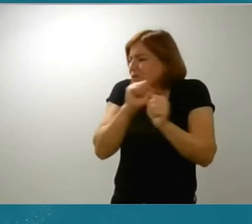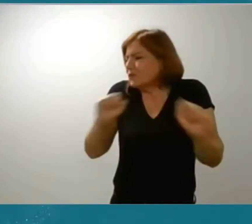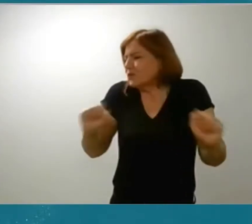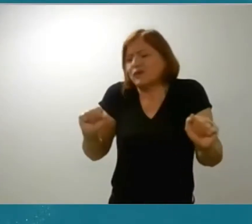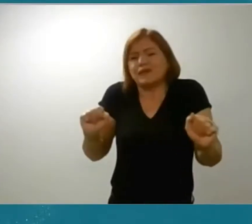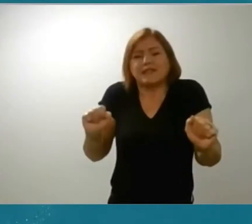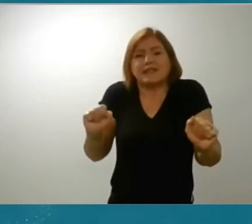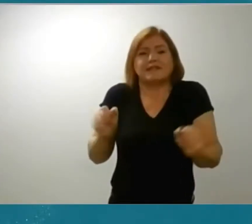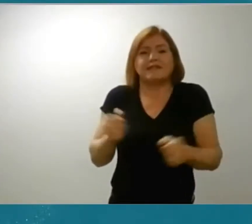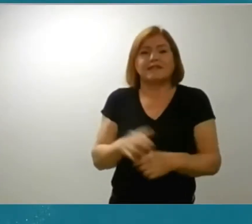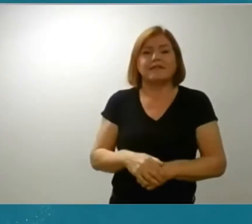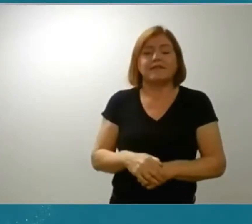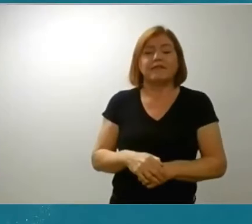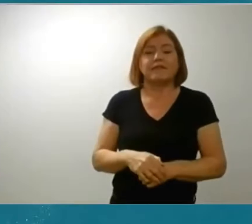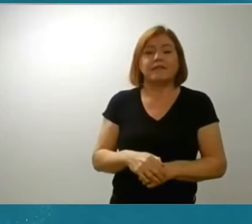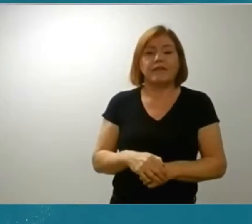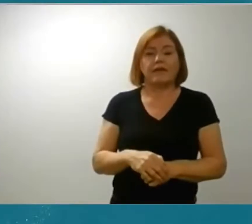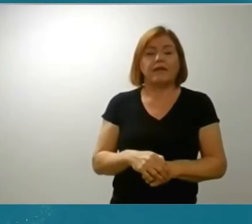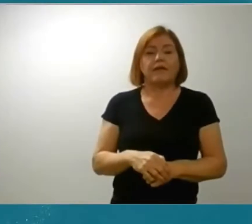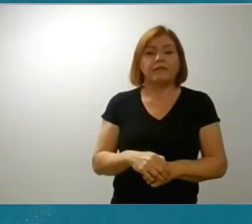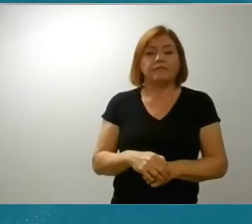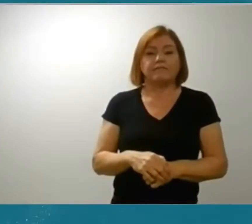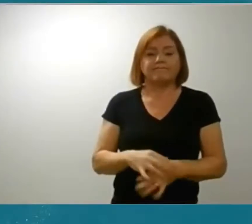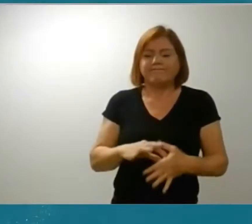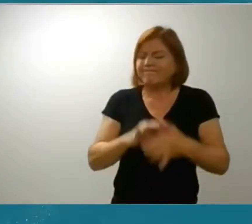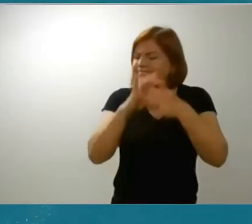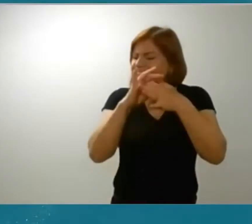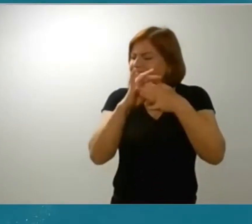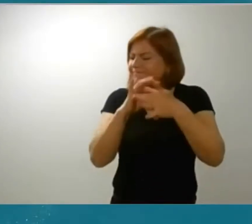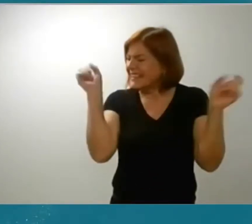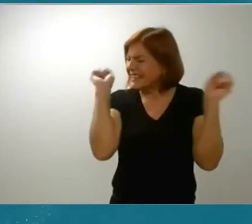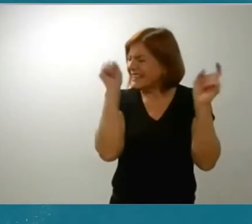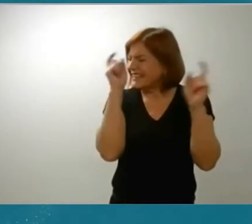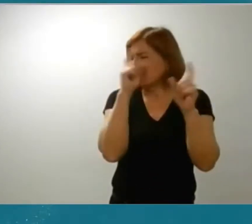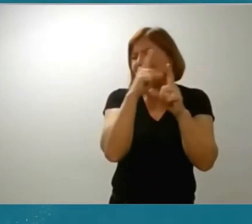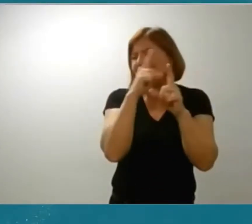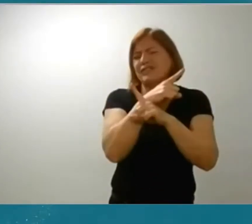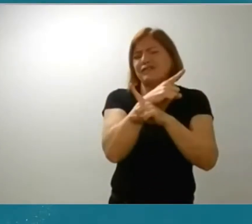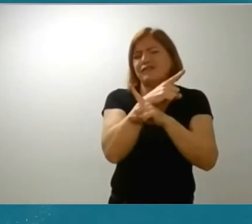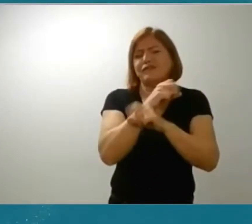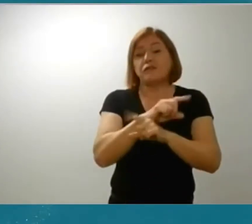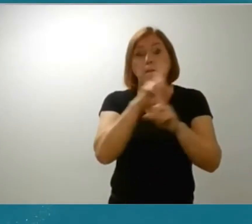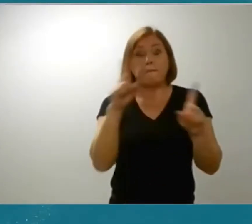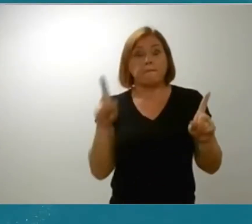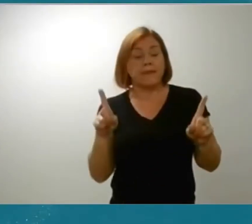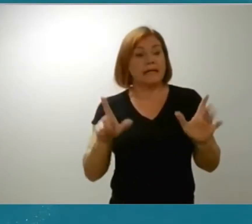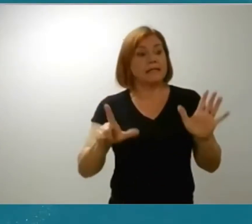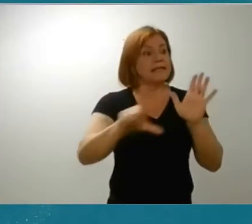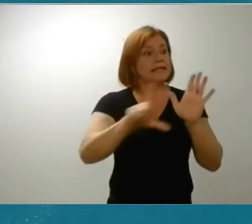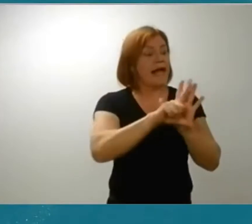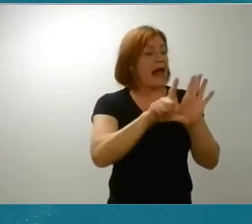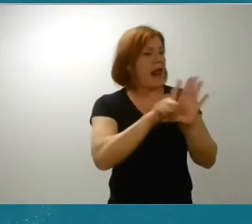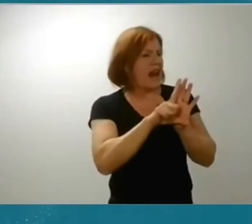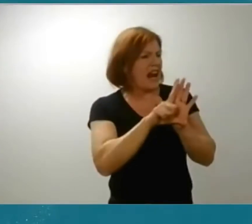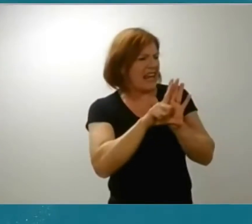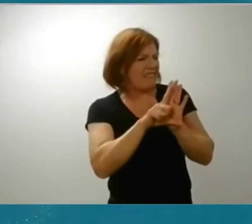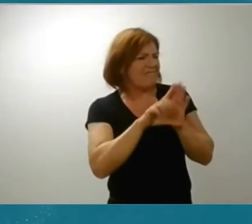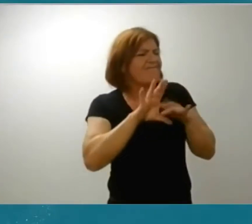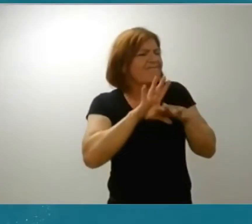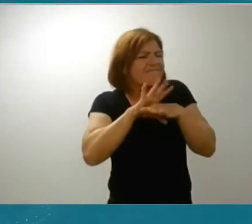a carne é tão terrível, tão difícil de se lidar, irmãos, a lei fica enferma, a lei não